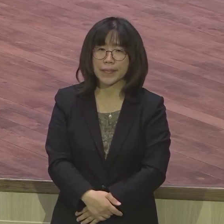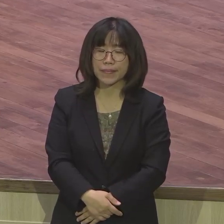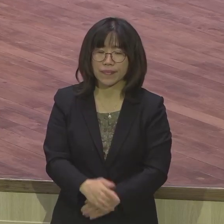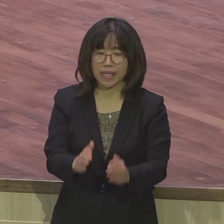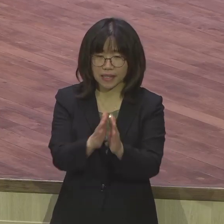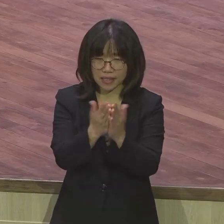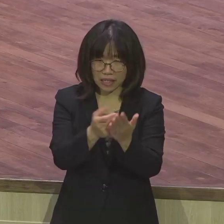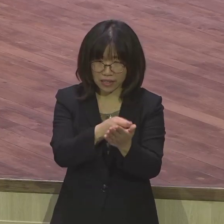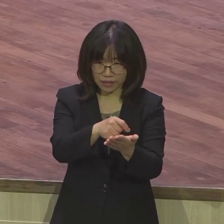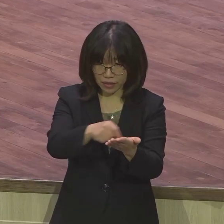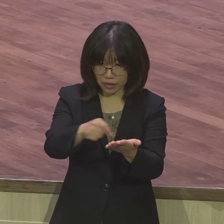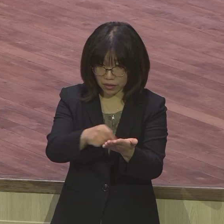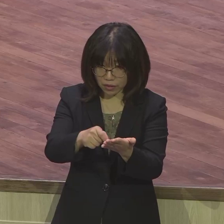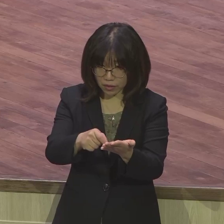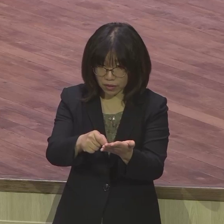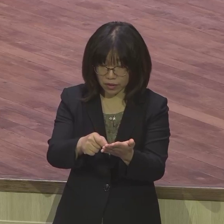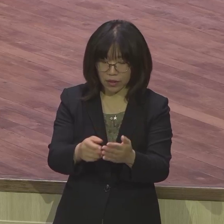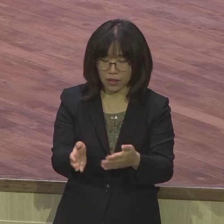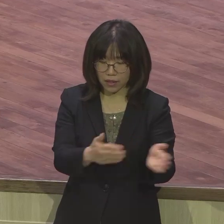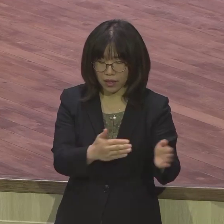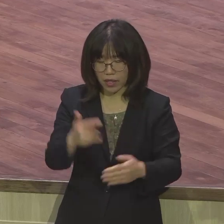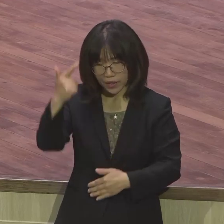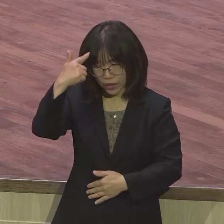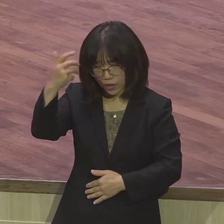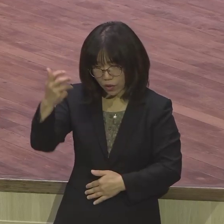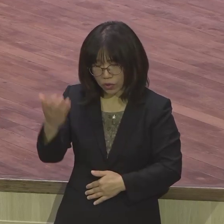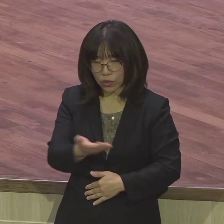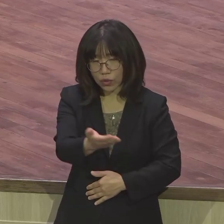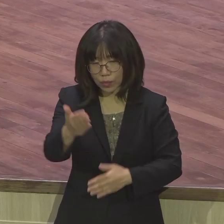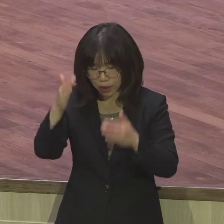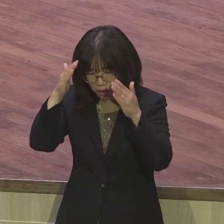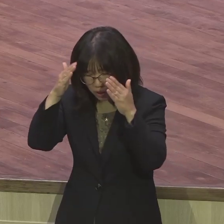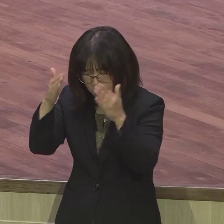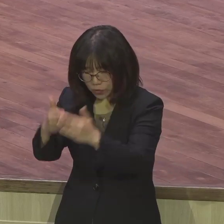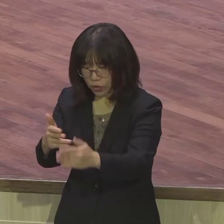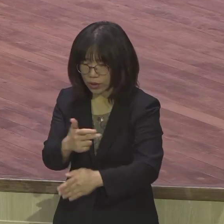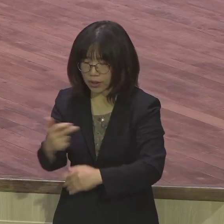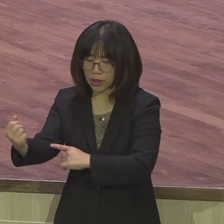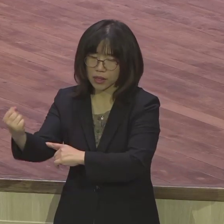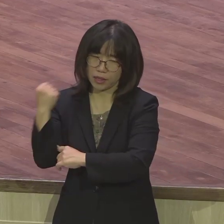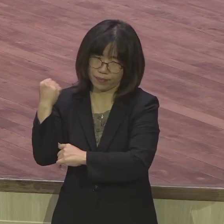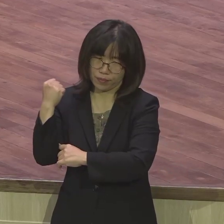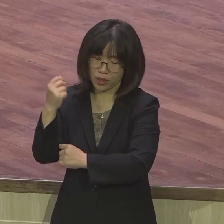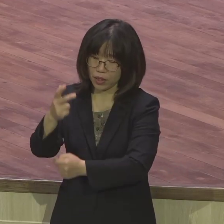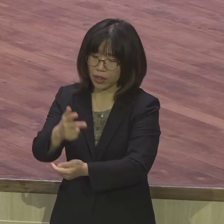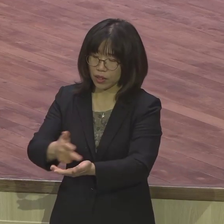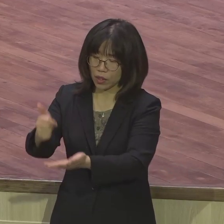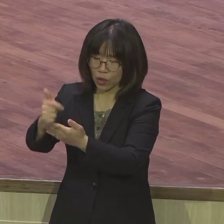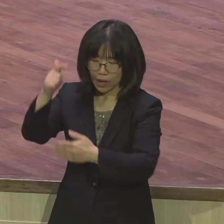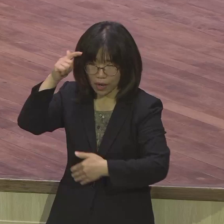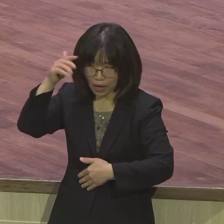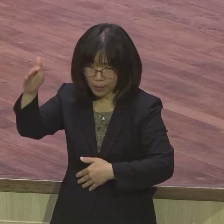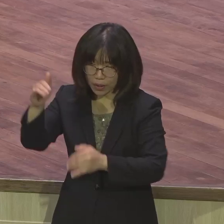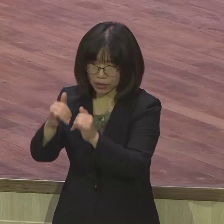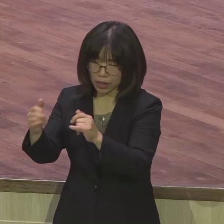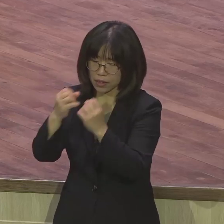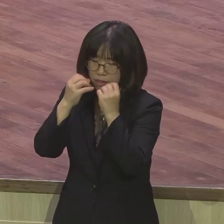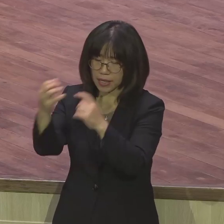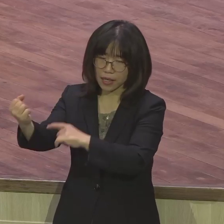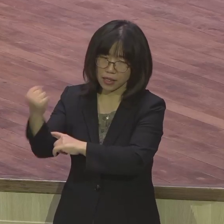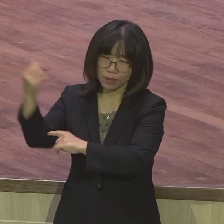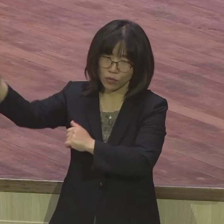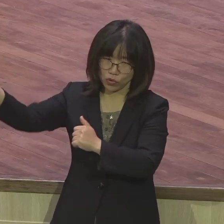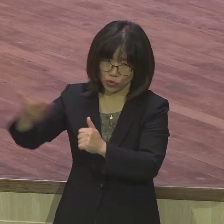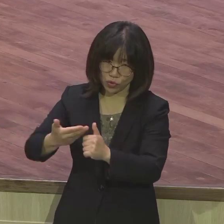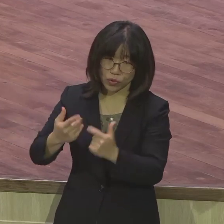적이 있는데 하물며 영적으로 집중할 때 하나님이 어떤 은혜를 주시겠어요? 여호와를 앙망하는 자는 새 힘 주신다고 했잖아요. 오직